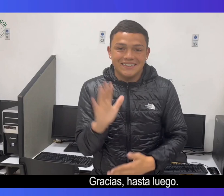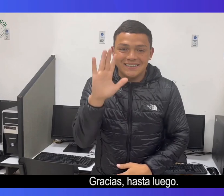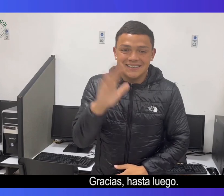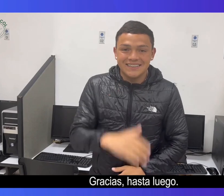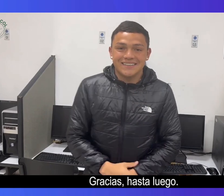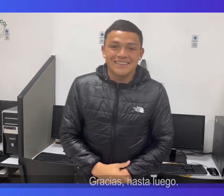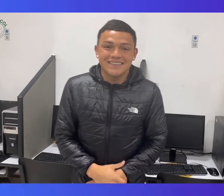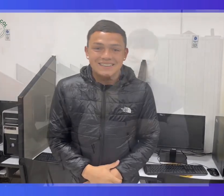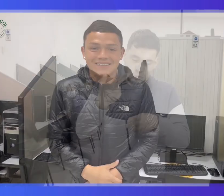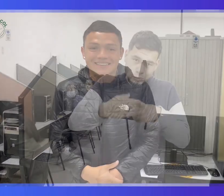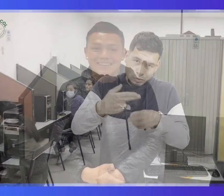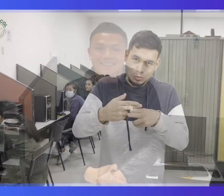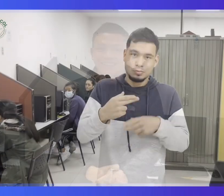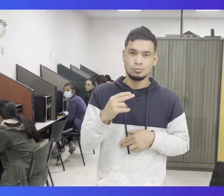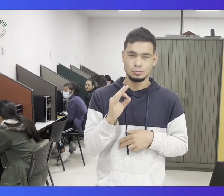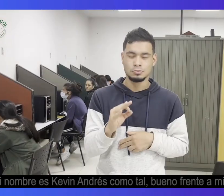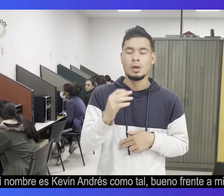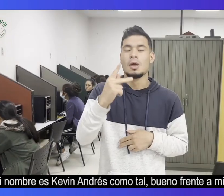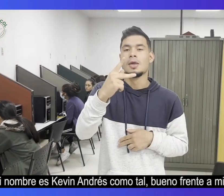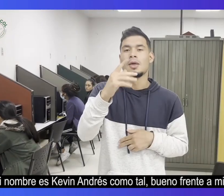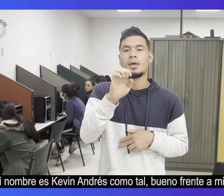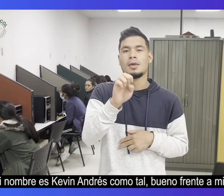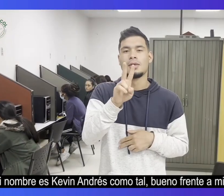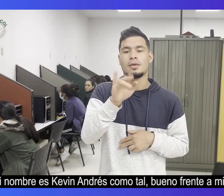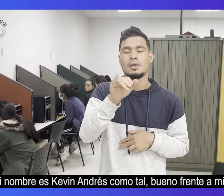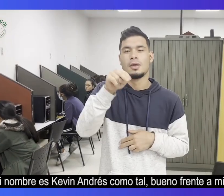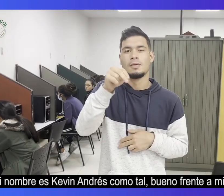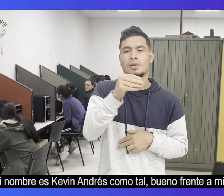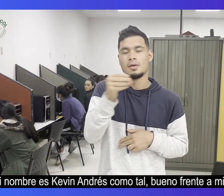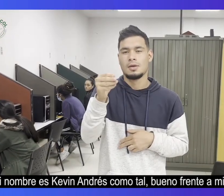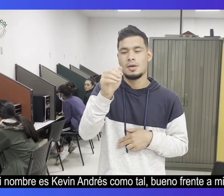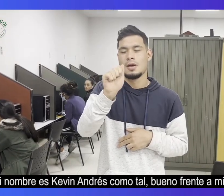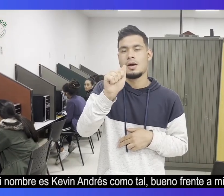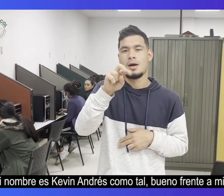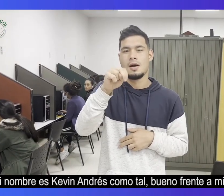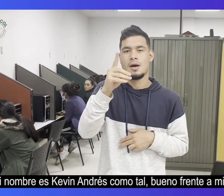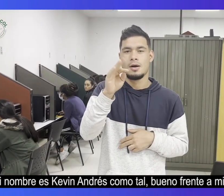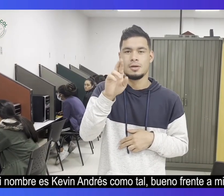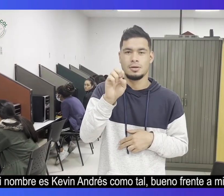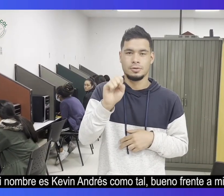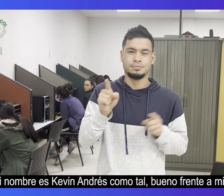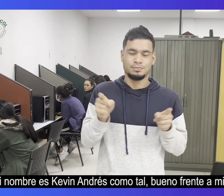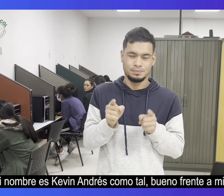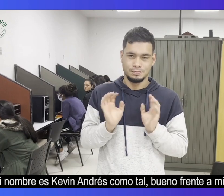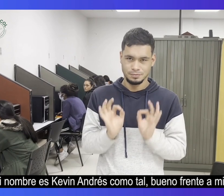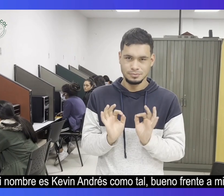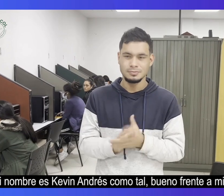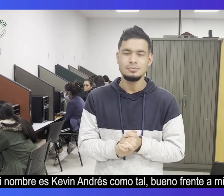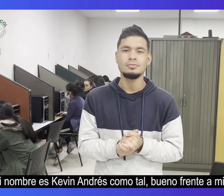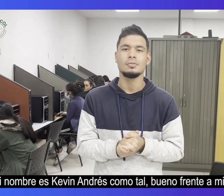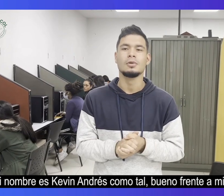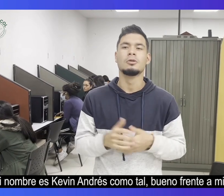Gracias, hasta luego. Mi nombre es Kevin Andrés,